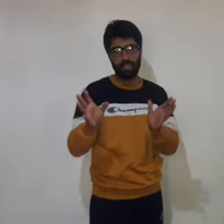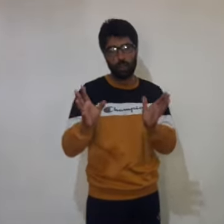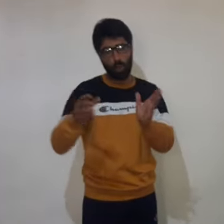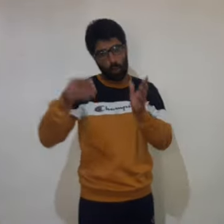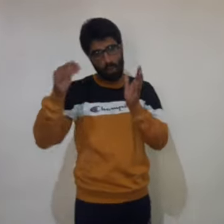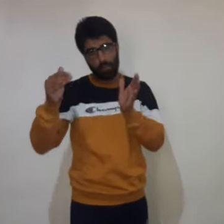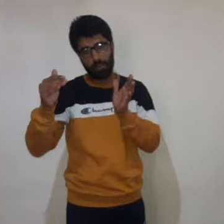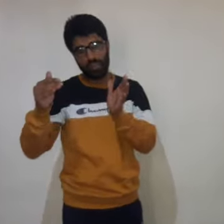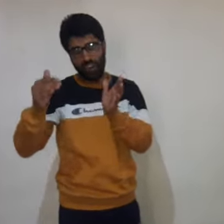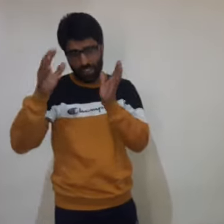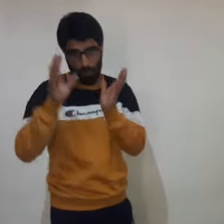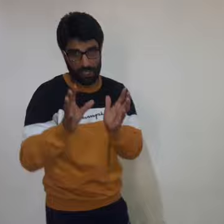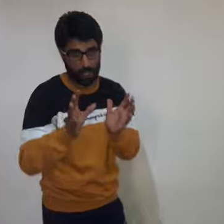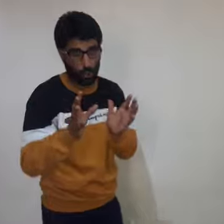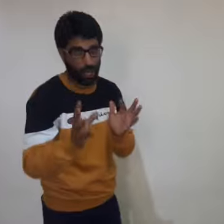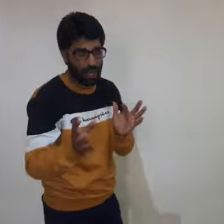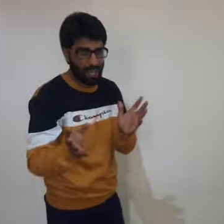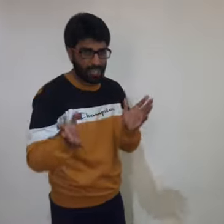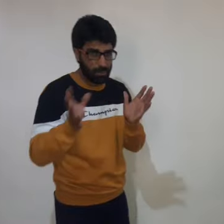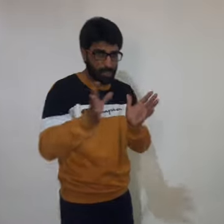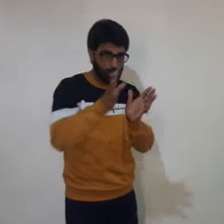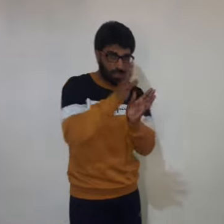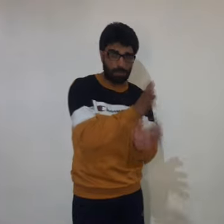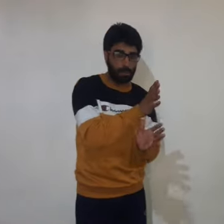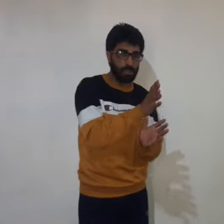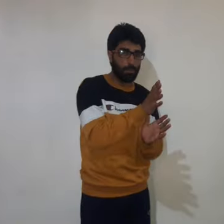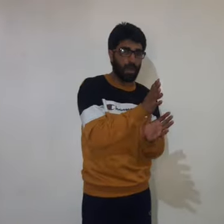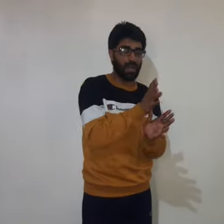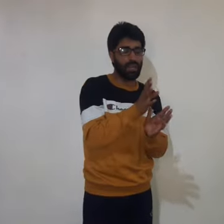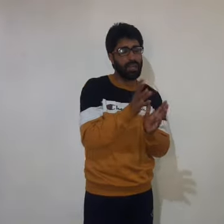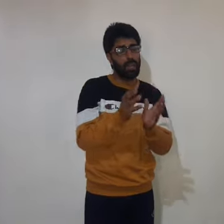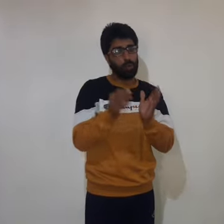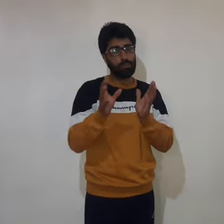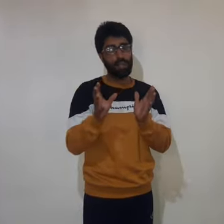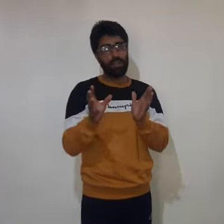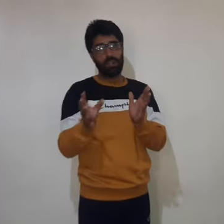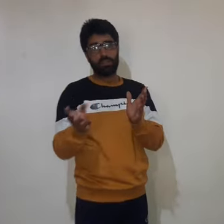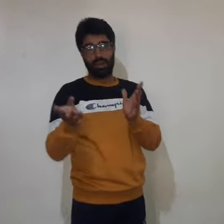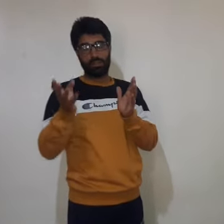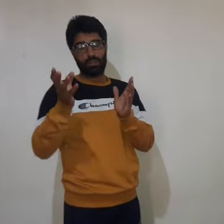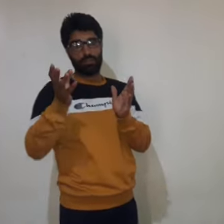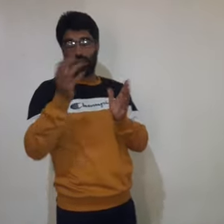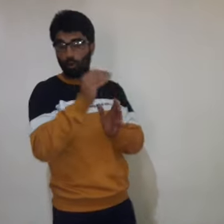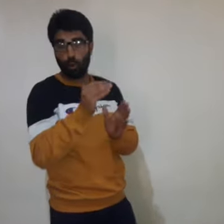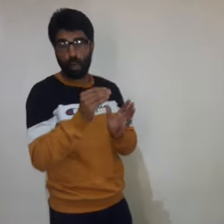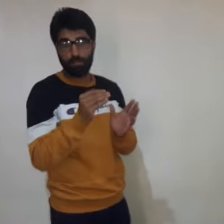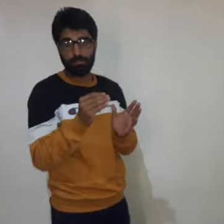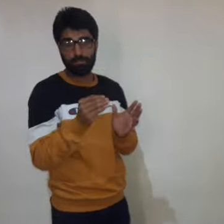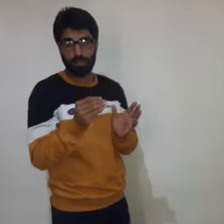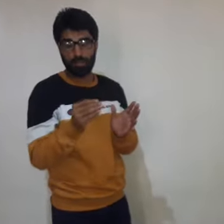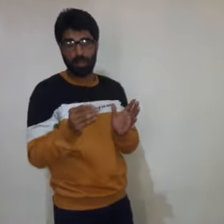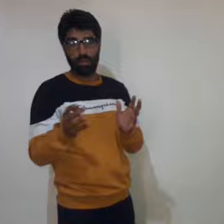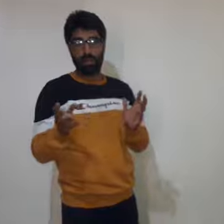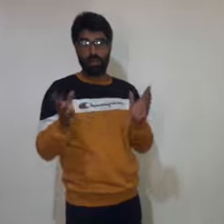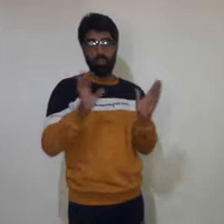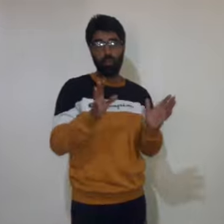जो ये कोविड इन्फेक्टेड पेशेंट होगा, इसमें जो सिम्टम्स आ पाएंगे उसमें फीवर होगा, कफ